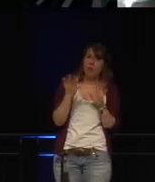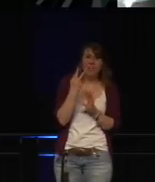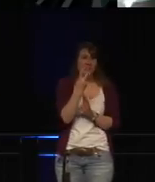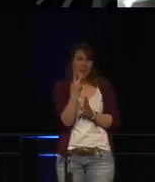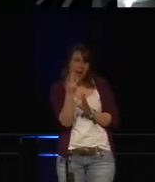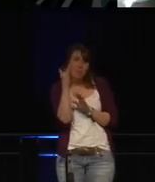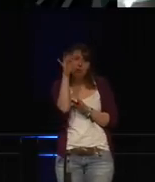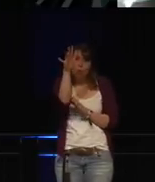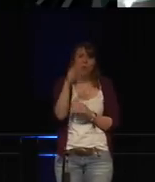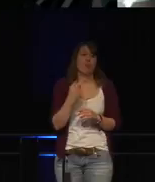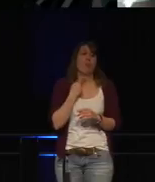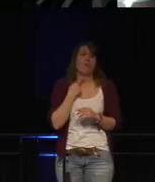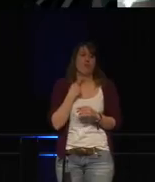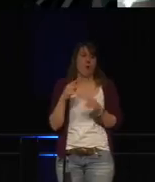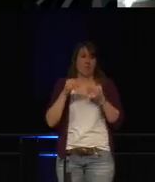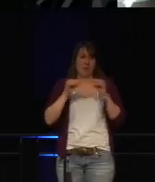internet, públicamente.